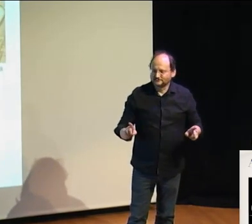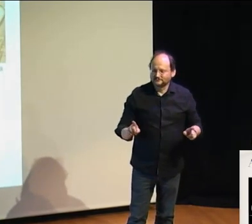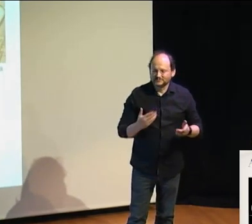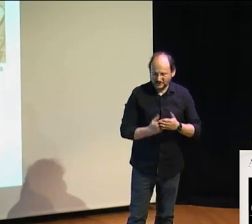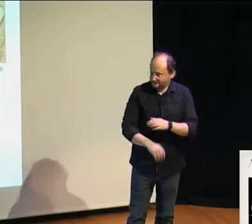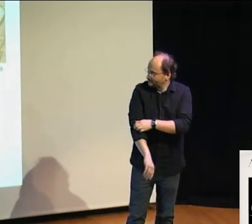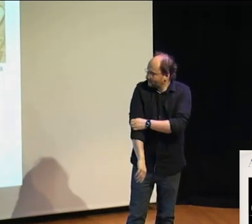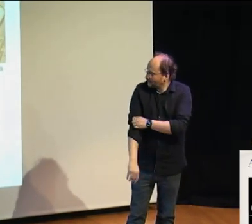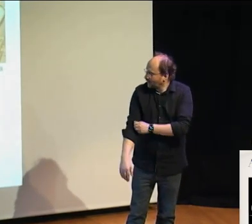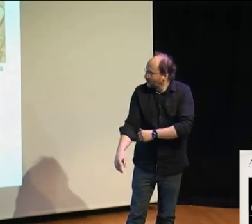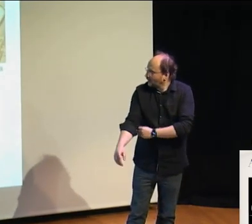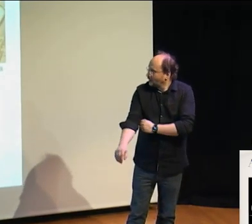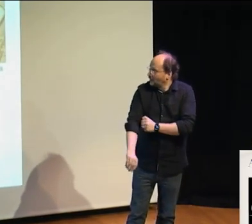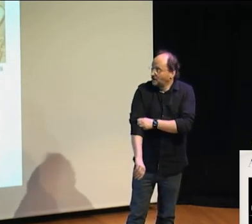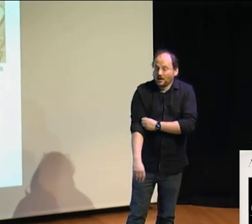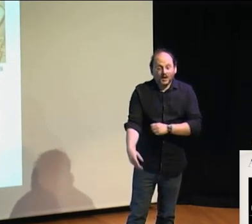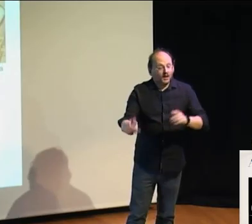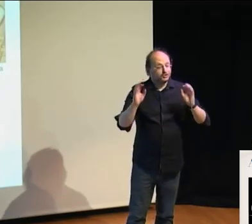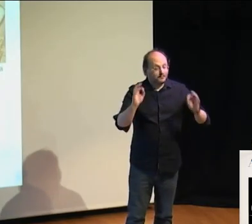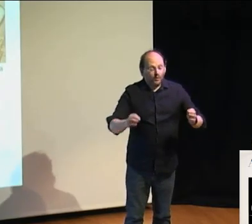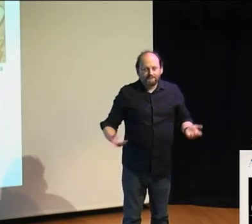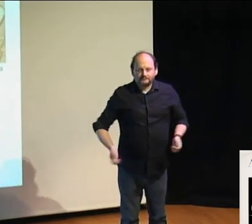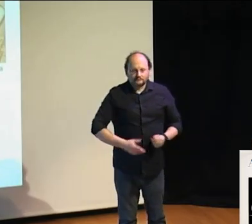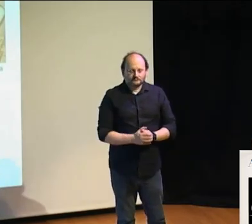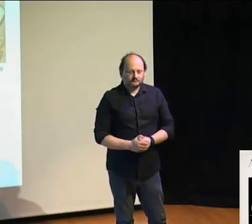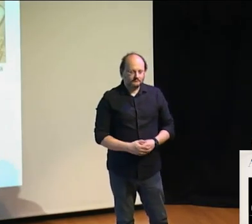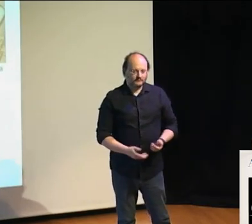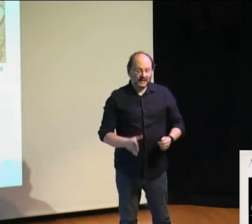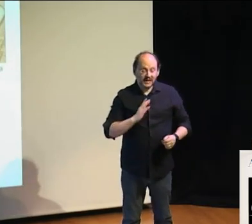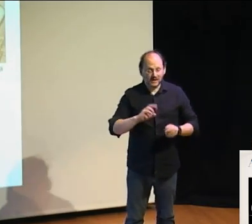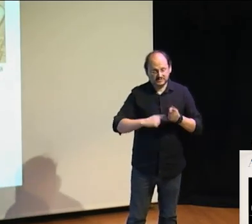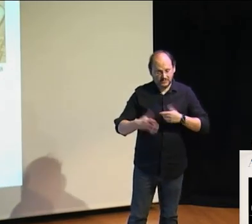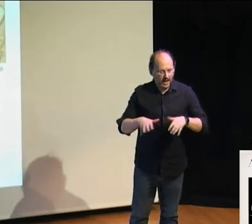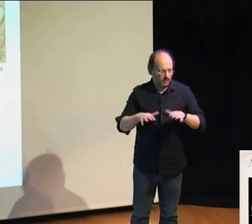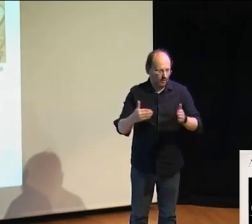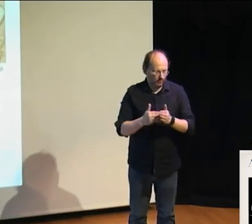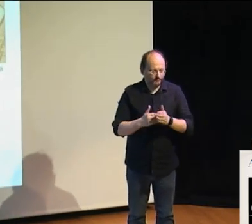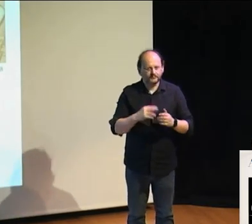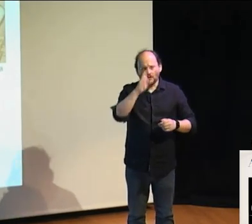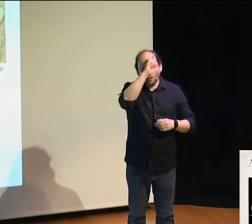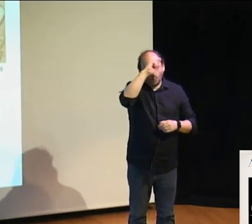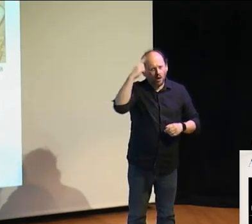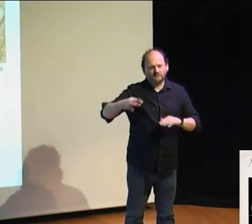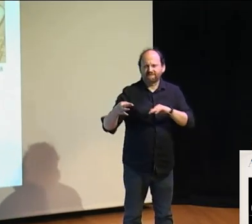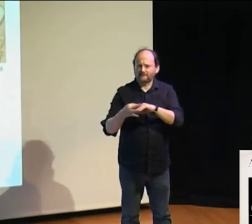Et on pouvait décrire petit noble ou grand noble avec cette forme de main qui changeait, mais qui gardait les mêmes